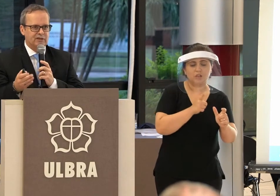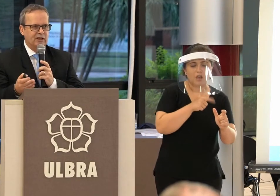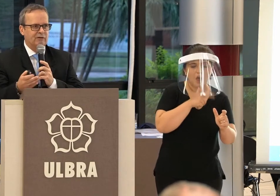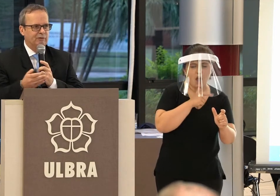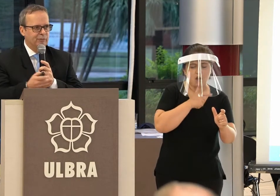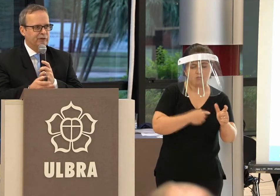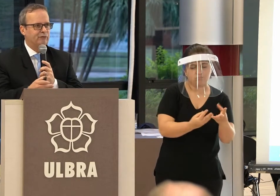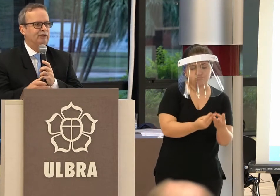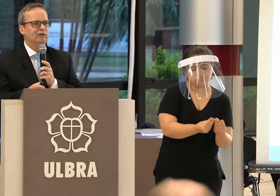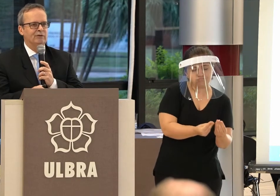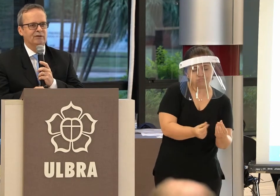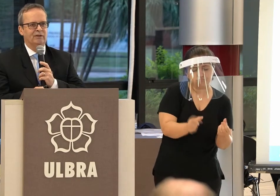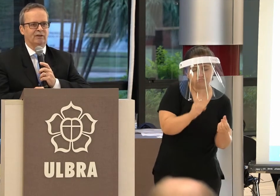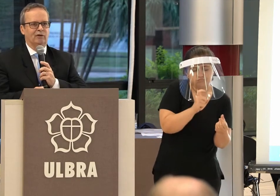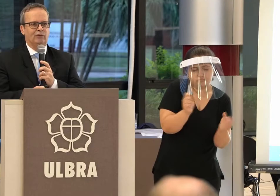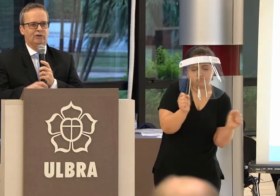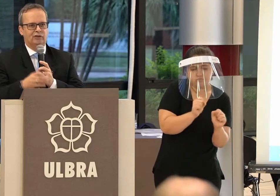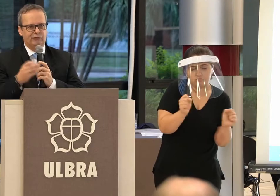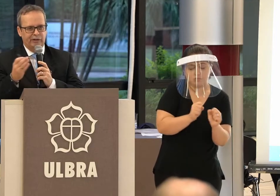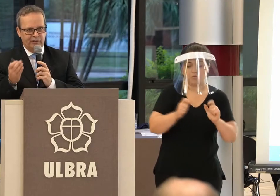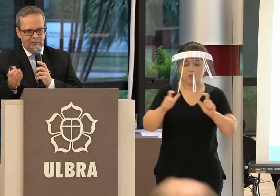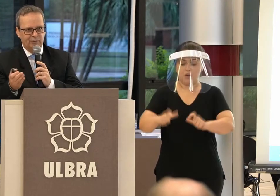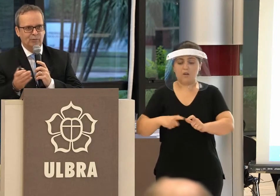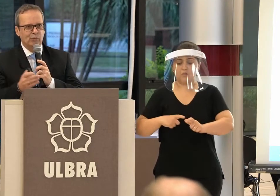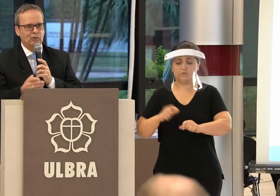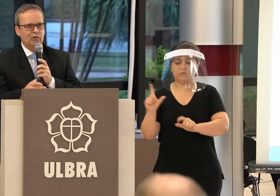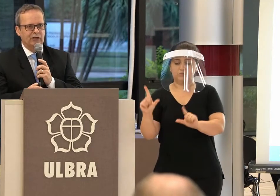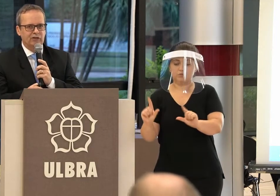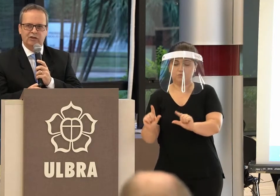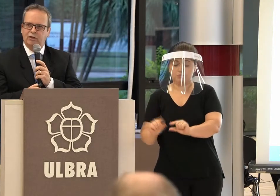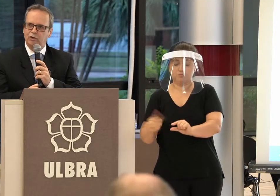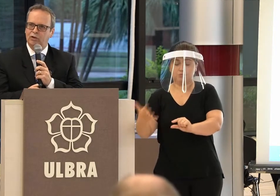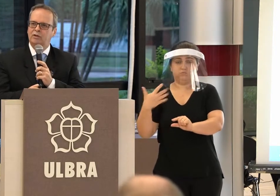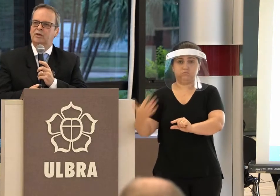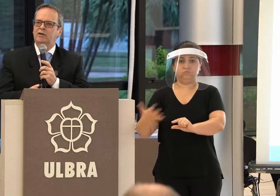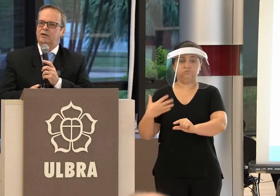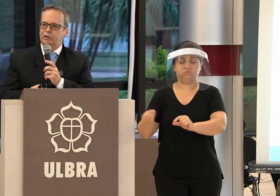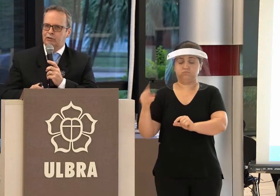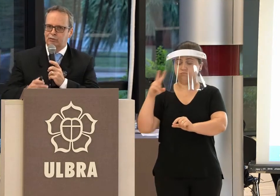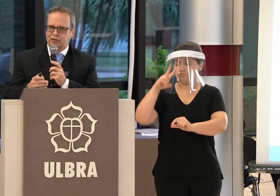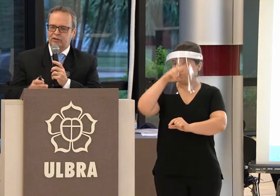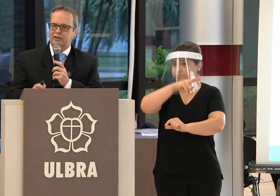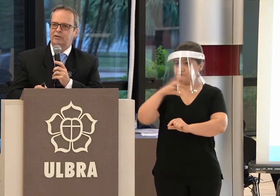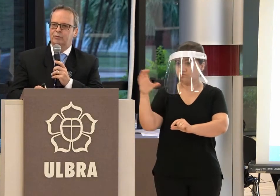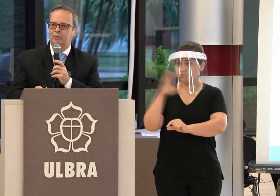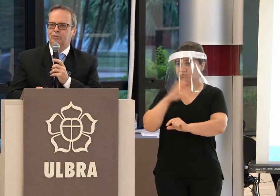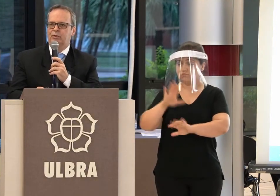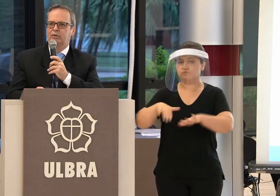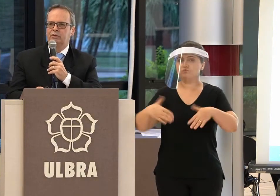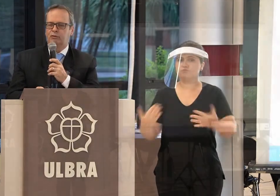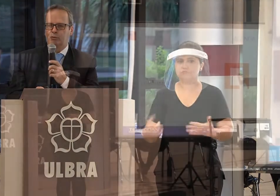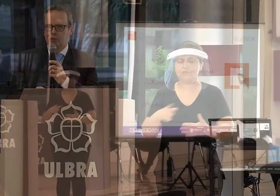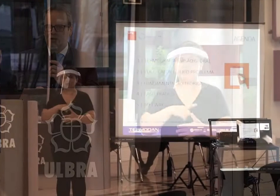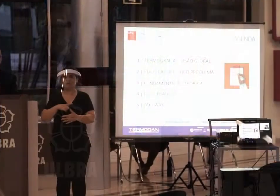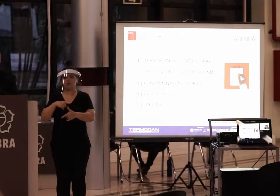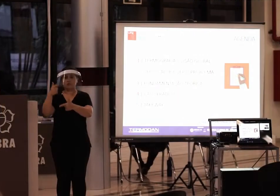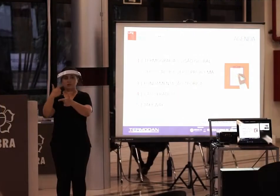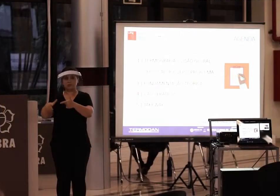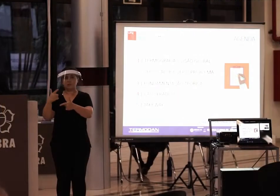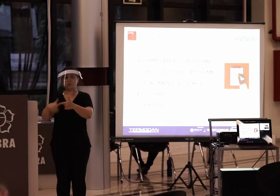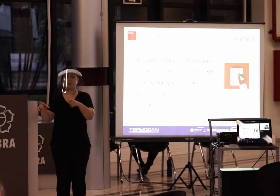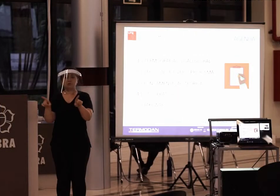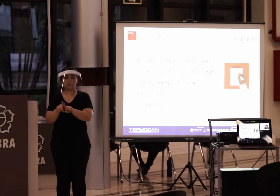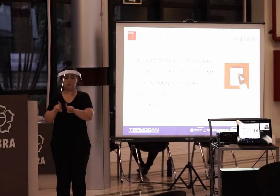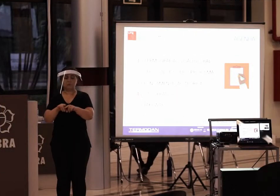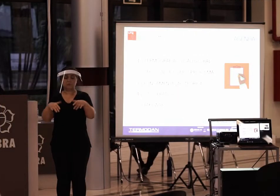vai estar mais frio. Onde que tiver muito quente, calor, nós vamos ter aí né, um problema.